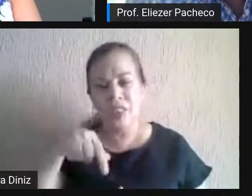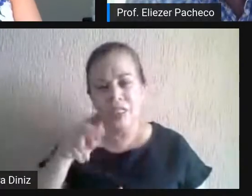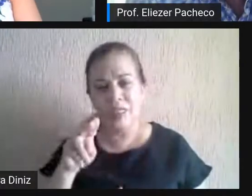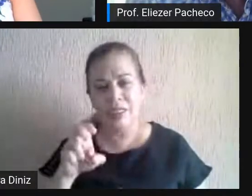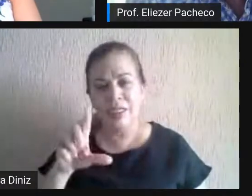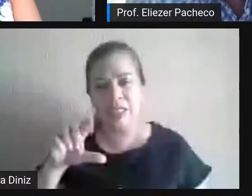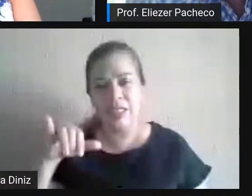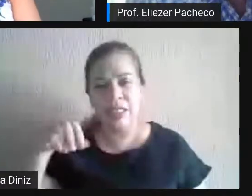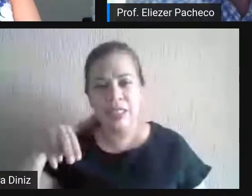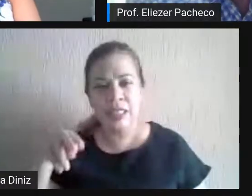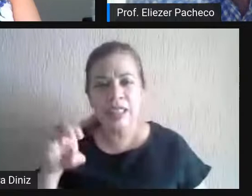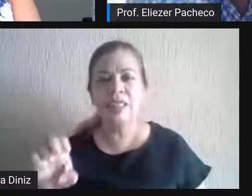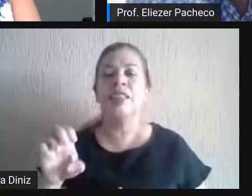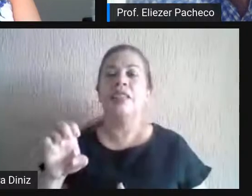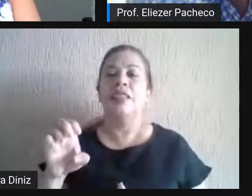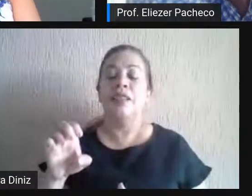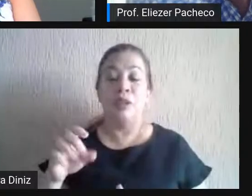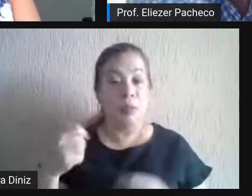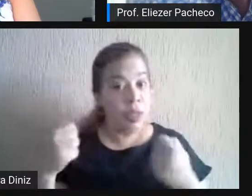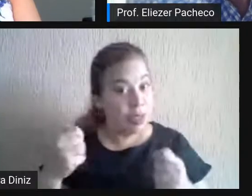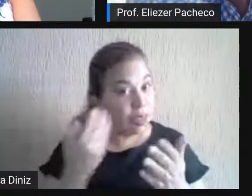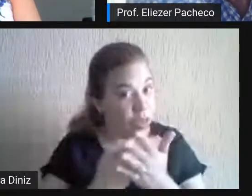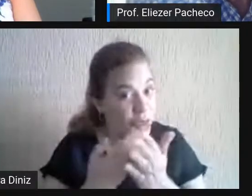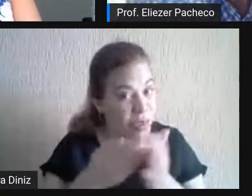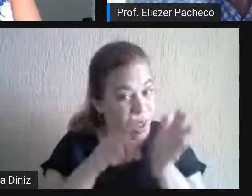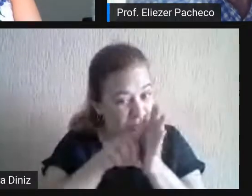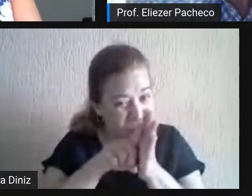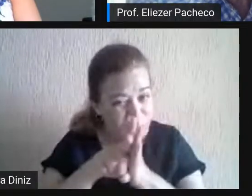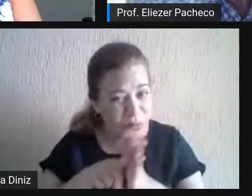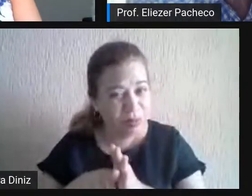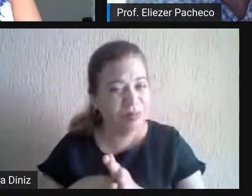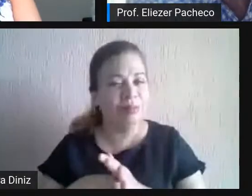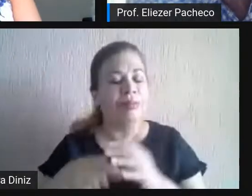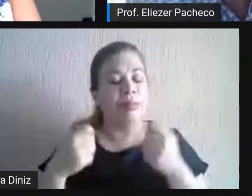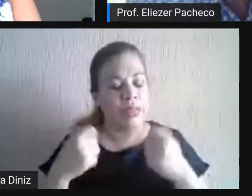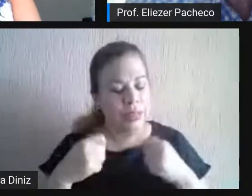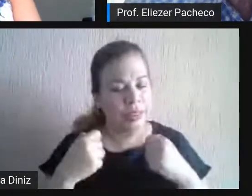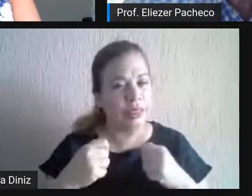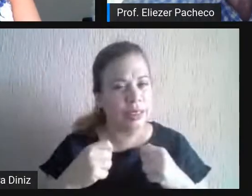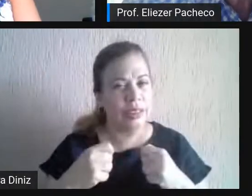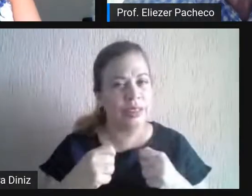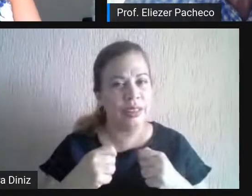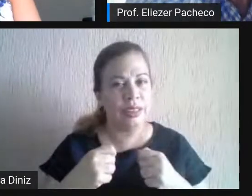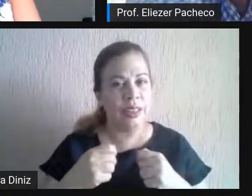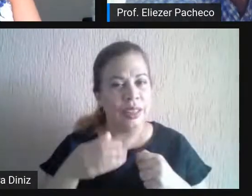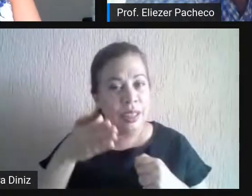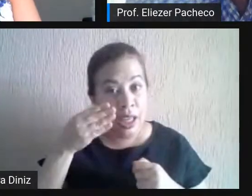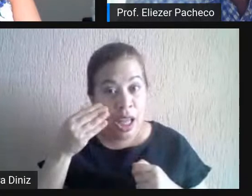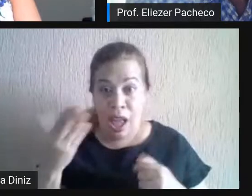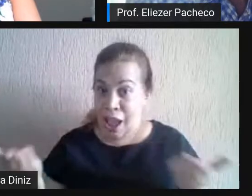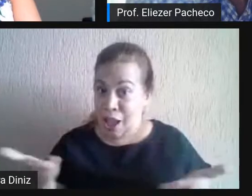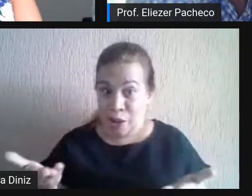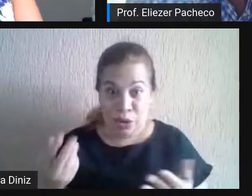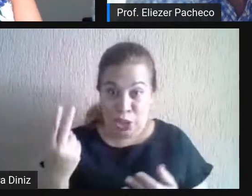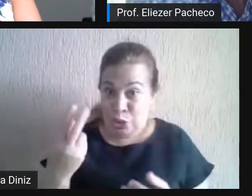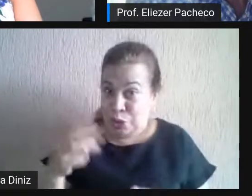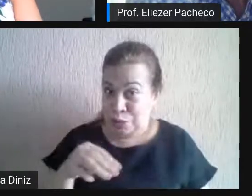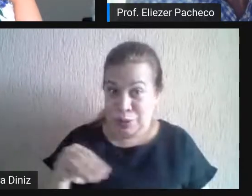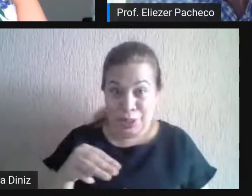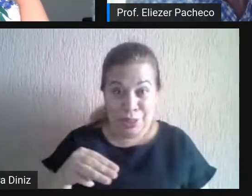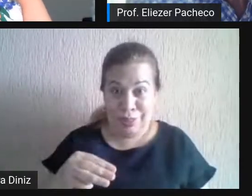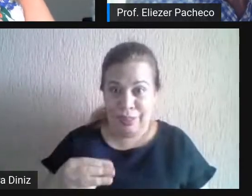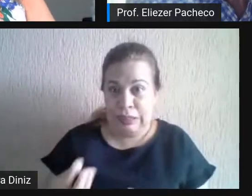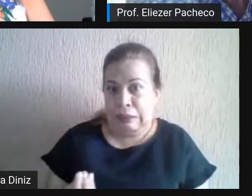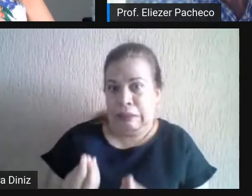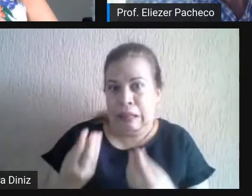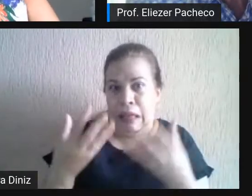né? Tem que estudar, não tem outra forma. Evidentemente, não sou eu aqui em 2 minutos que vou ter a pretensão,